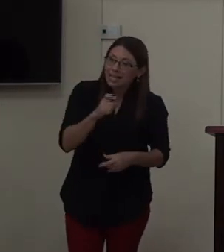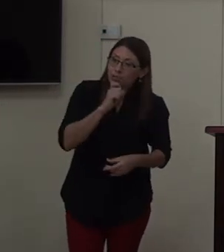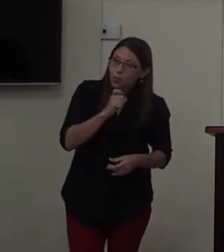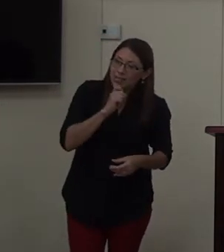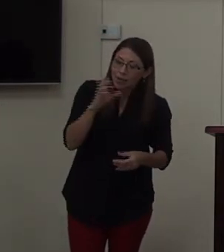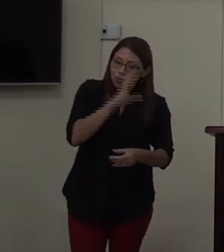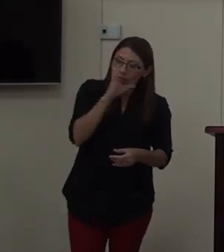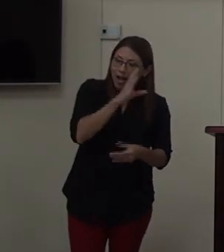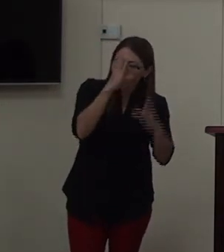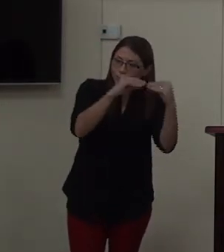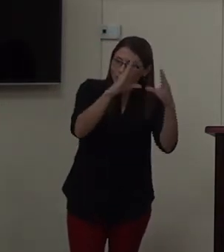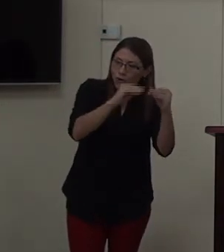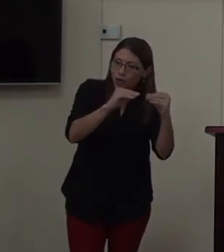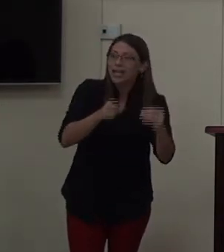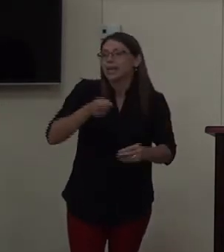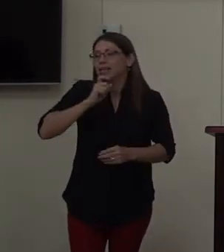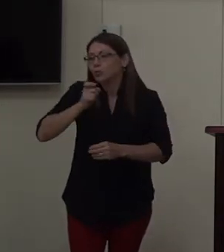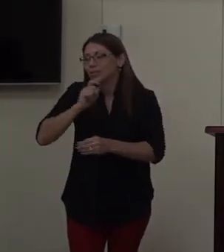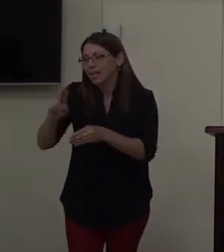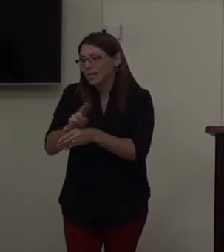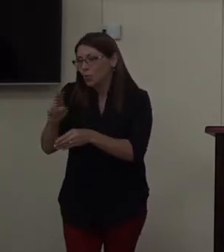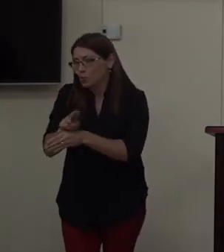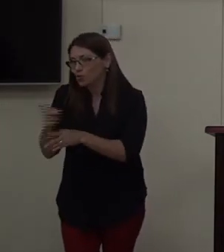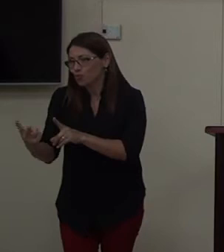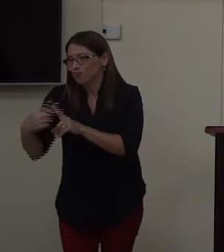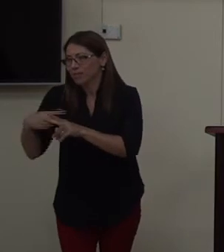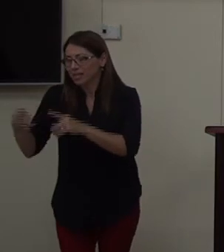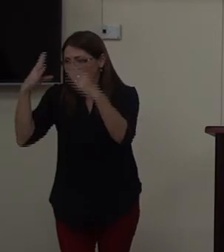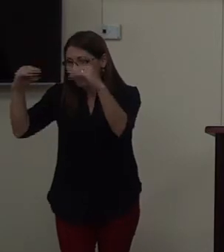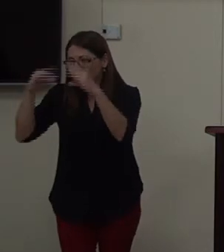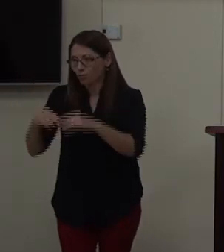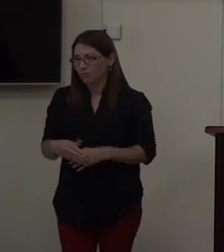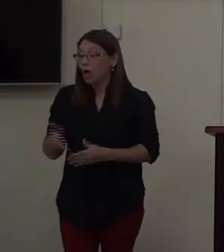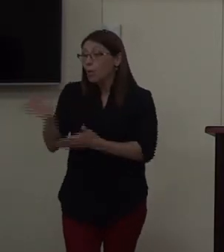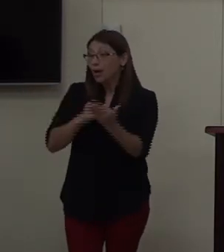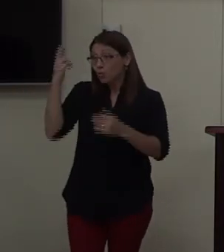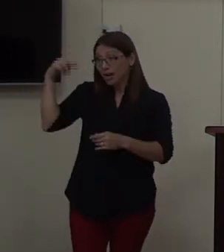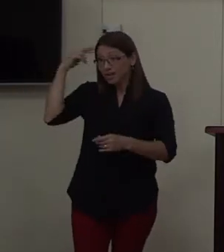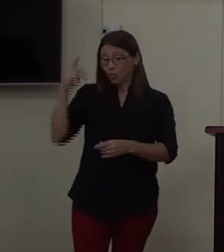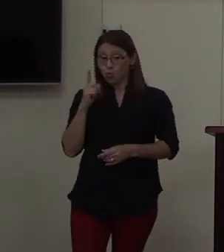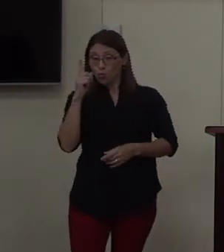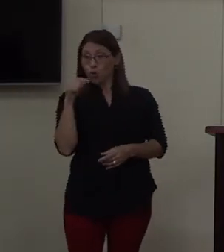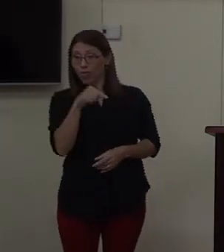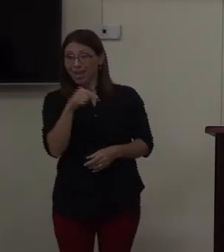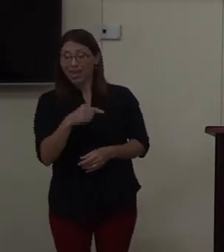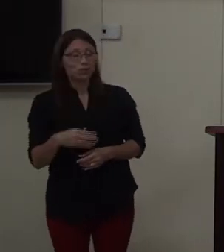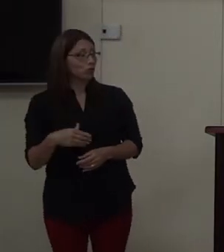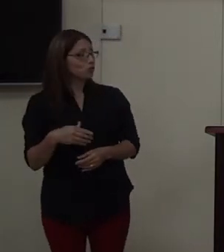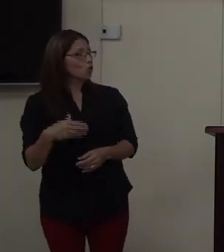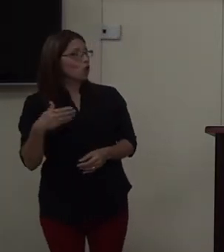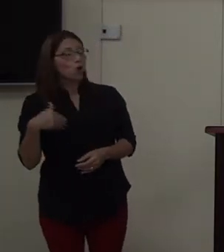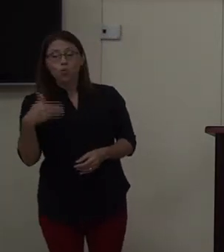información y les cuesta hacer uso de esa información. Por alguna razón, uno de ellos cuando buscó esta genética, no sé, esta